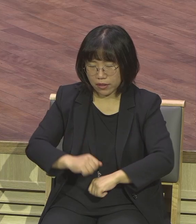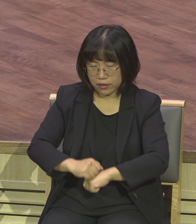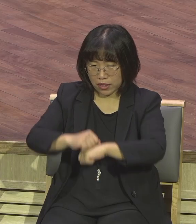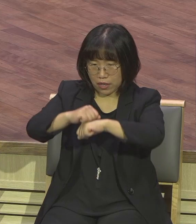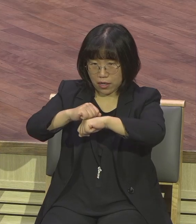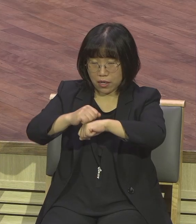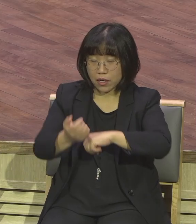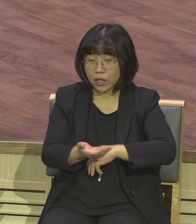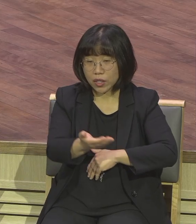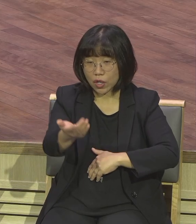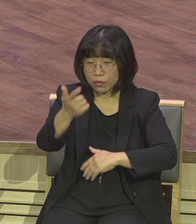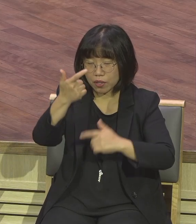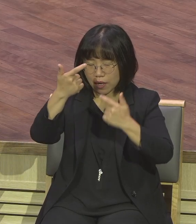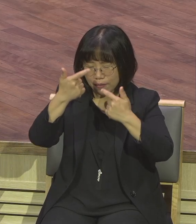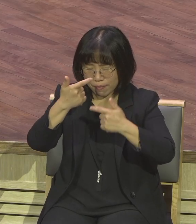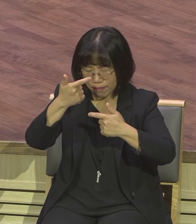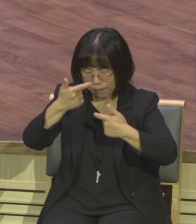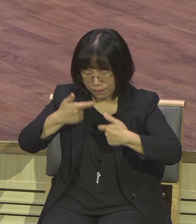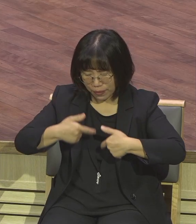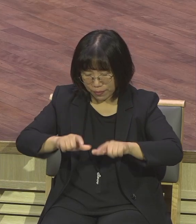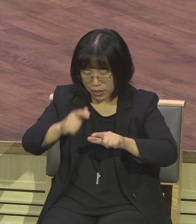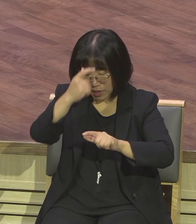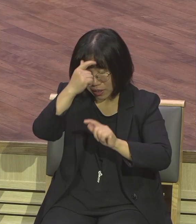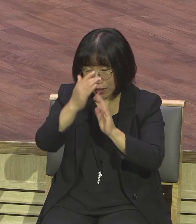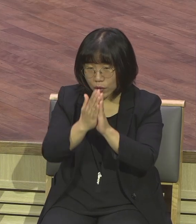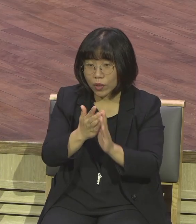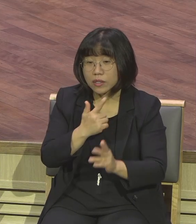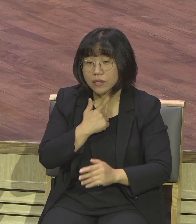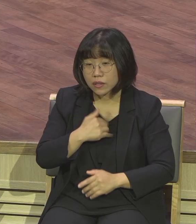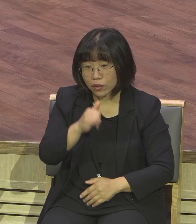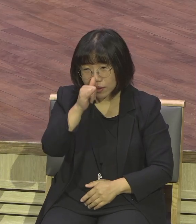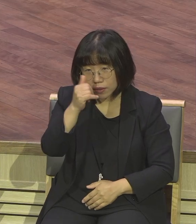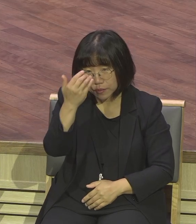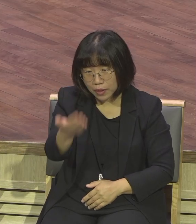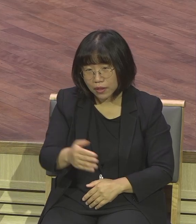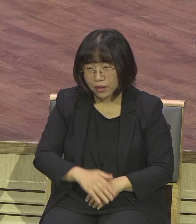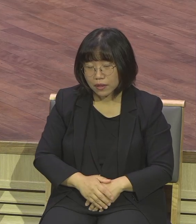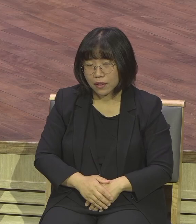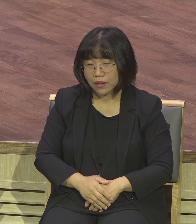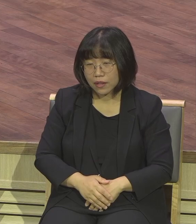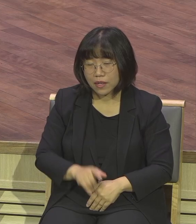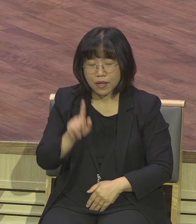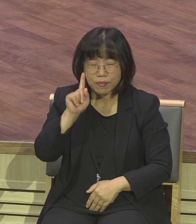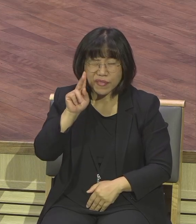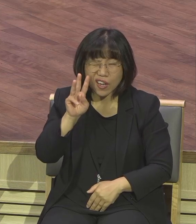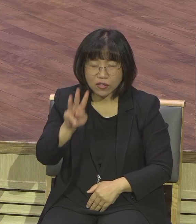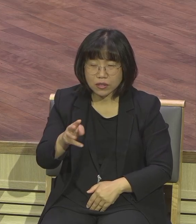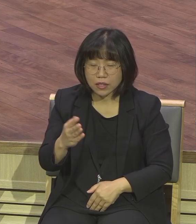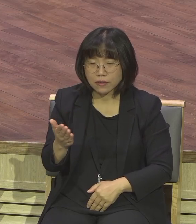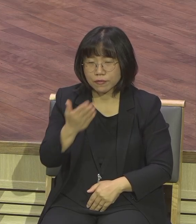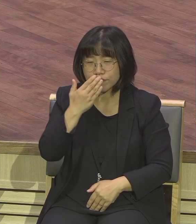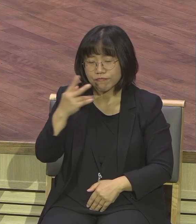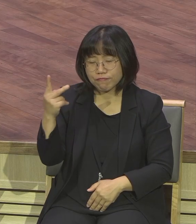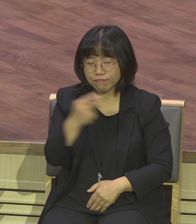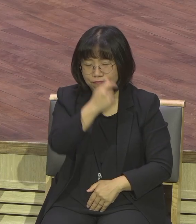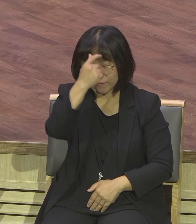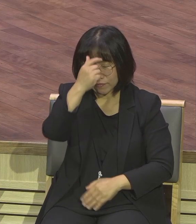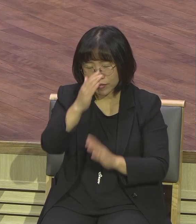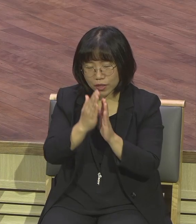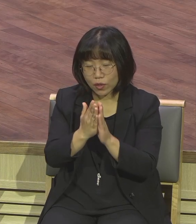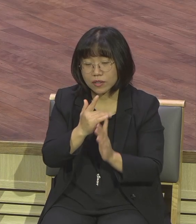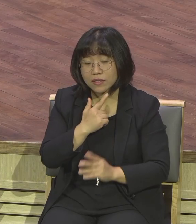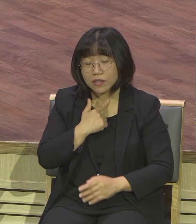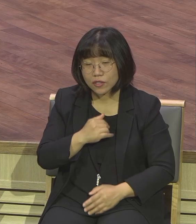여러분, 밤새도록 기도 본적 있어요? 며칠 동안 밥안 먹고 아무것도 안 하고 기도한 적 있냐고. 하나님께 기도를